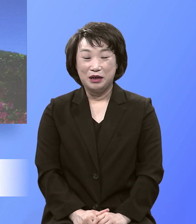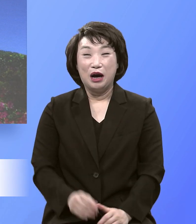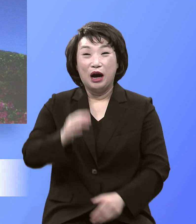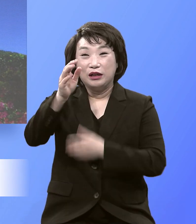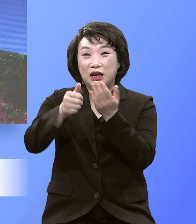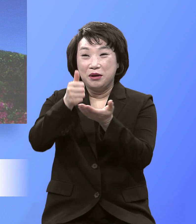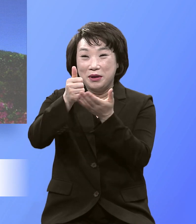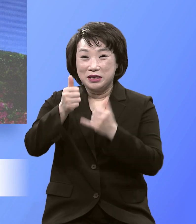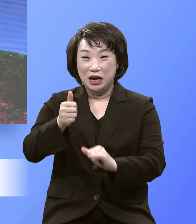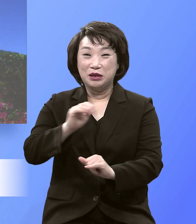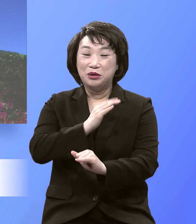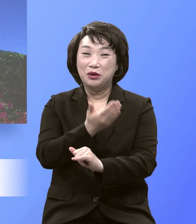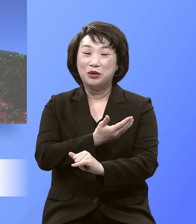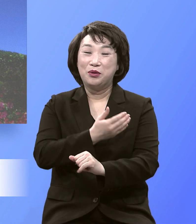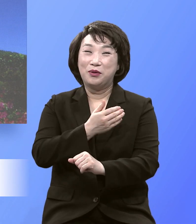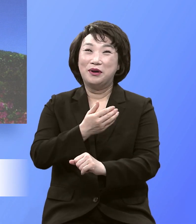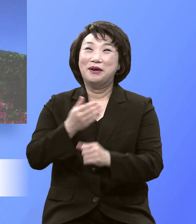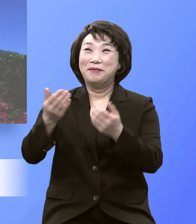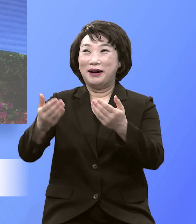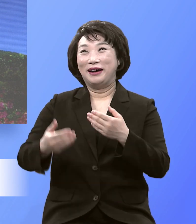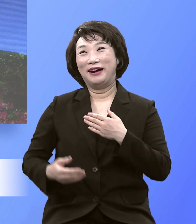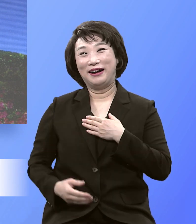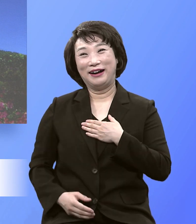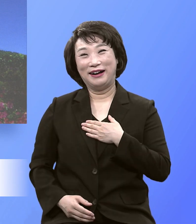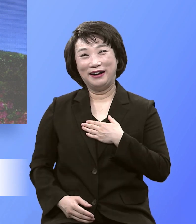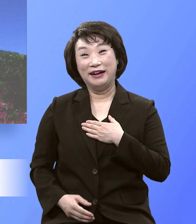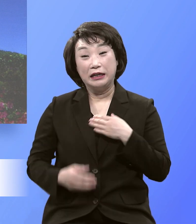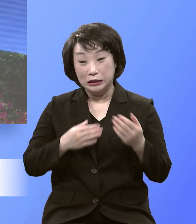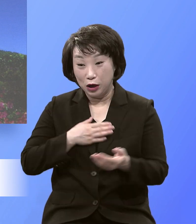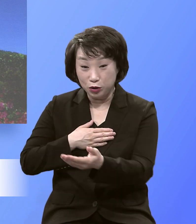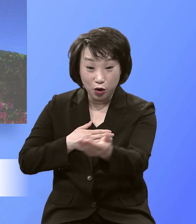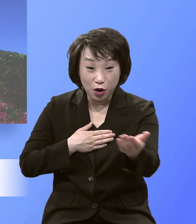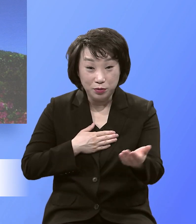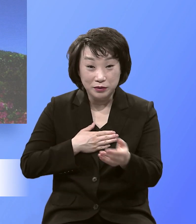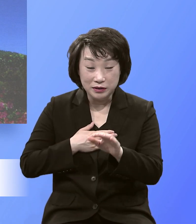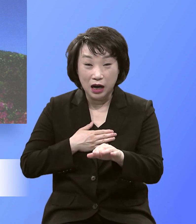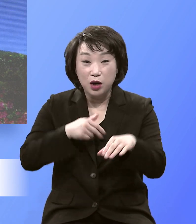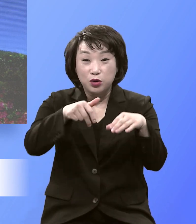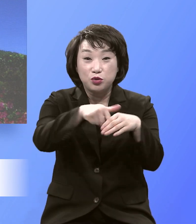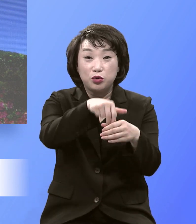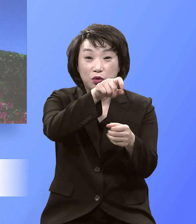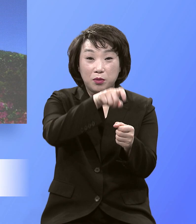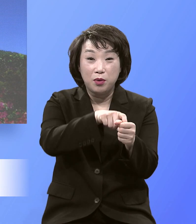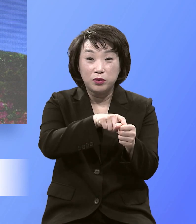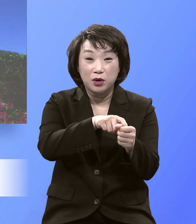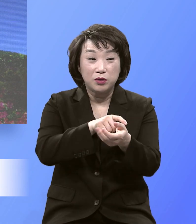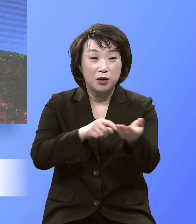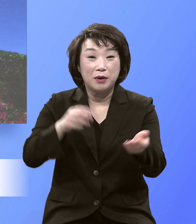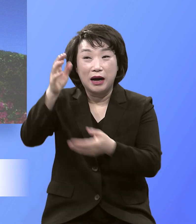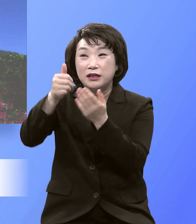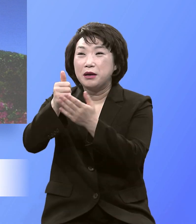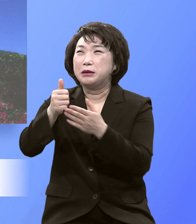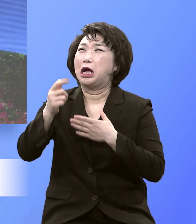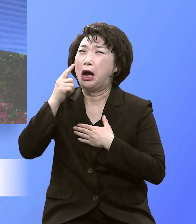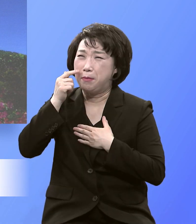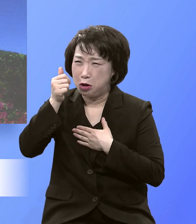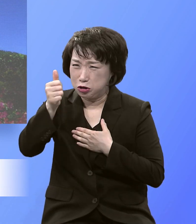하나님의 자녀가 되는 권세. 나와 여러분이 그냥 종교적으로 하나님은